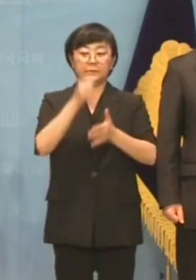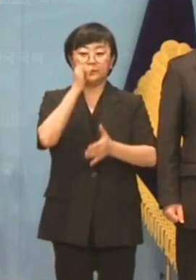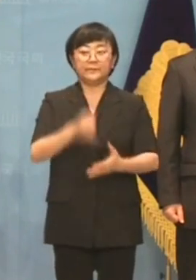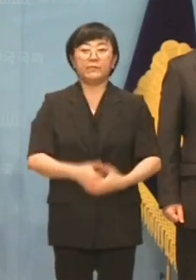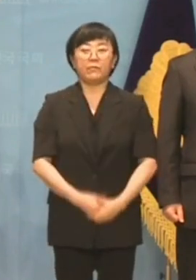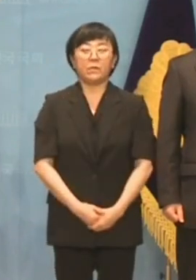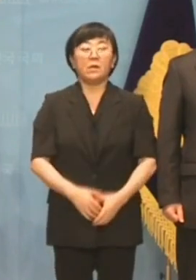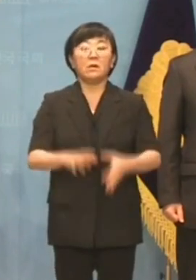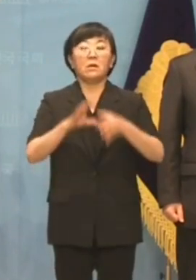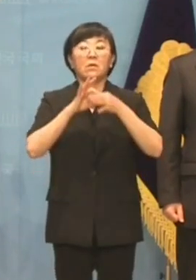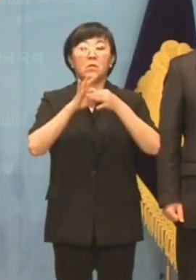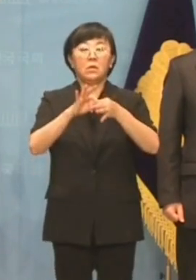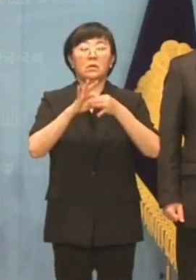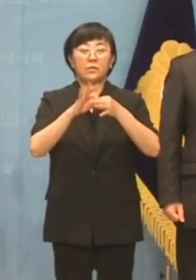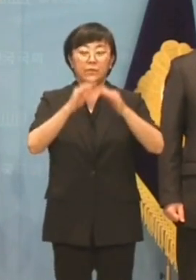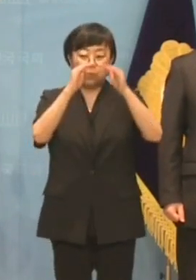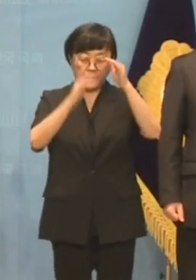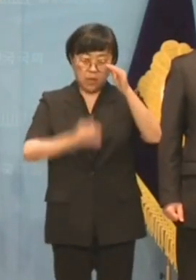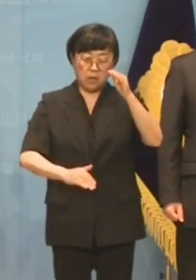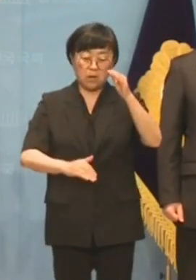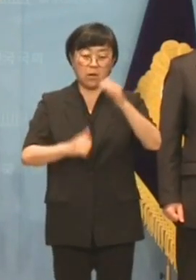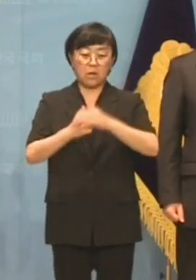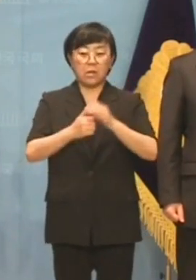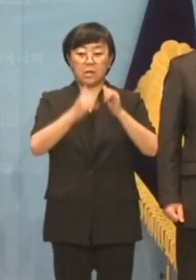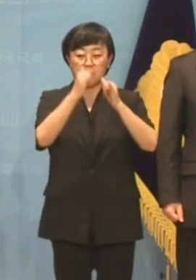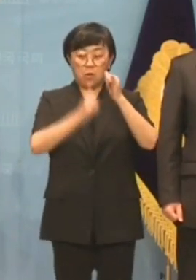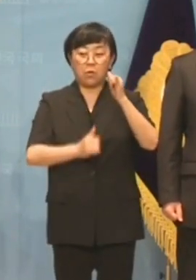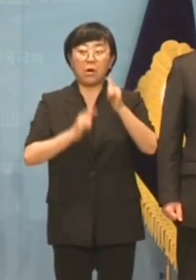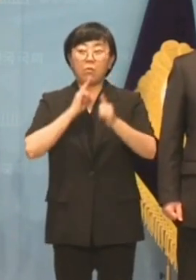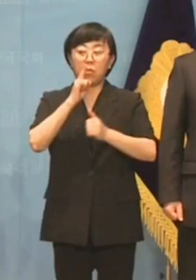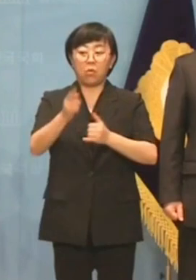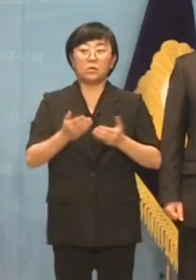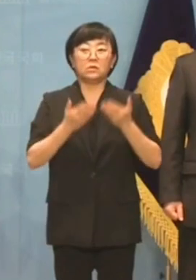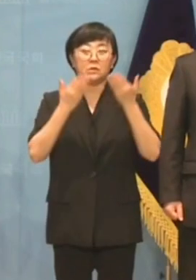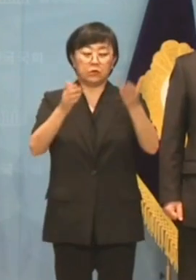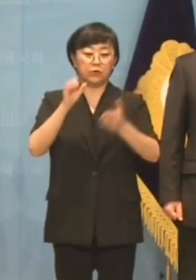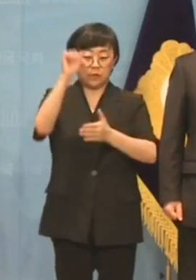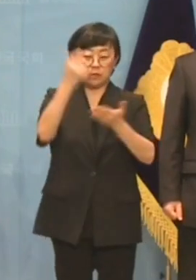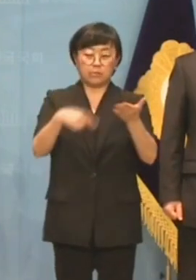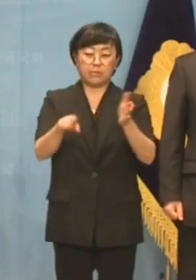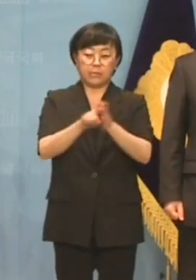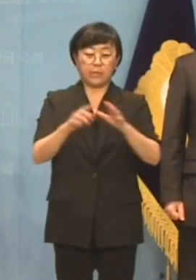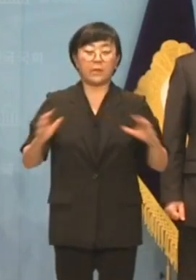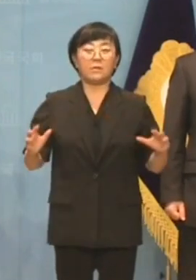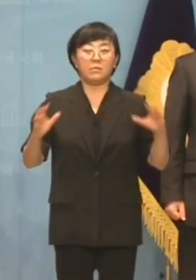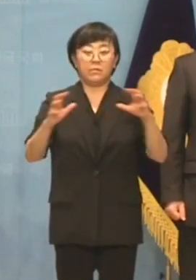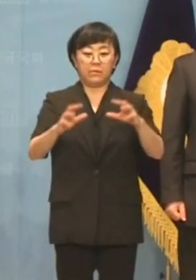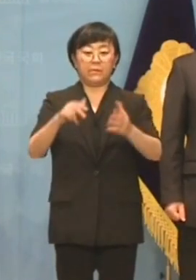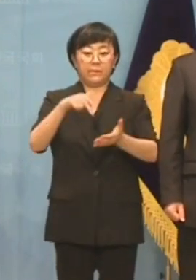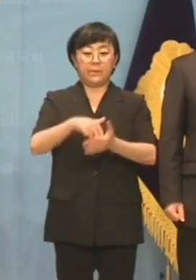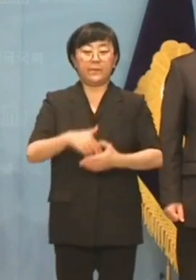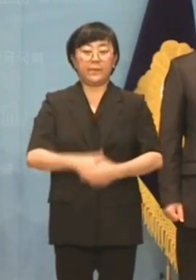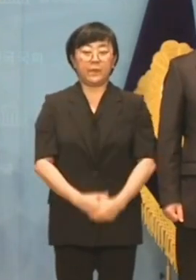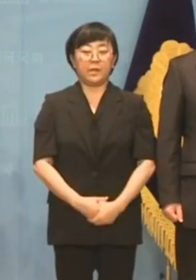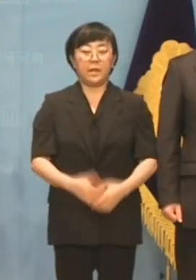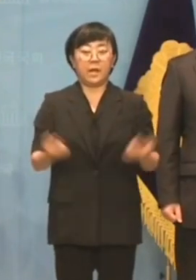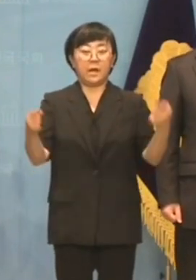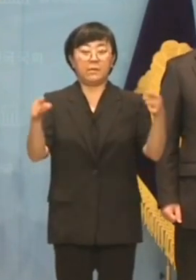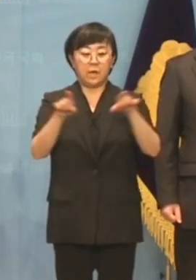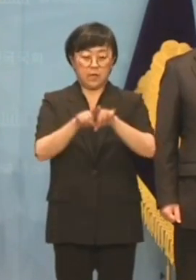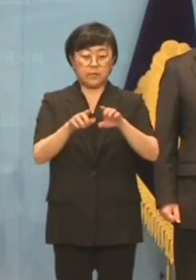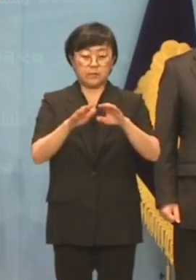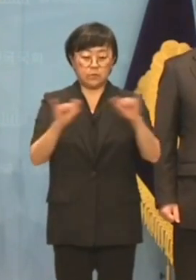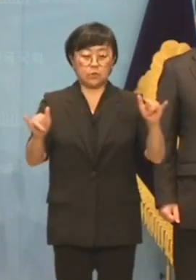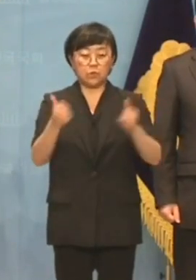것입니다. 관련하여 내용들, 경과 내용들을 여러분께 설명드리고 규탄하기 위해서 이 자리에 서 있습니다. 함께하신